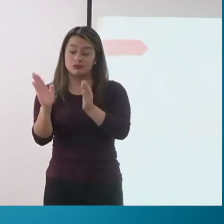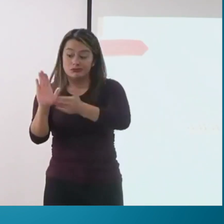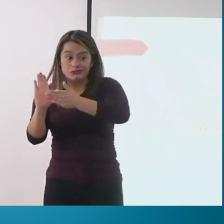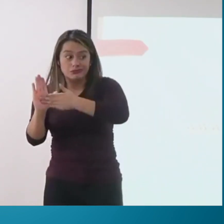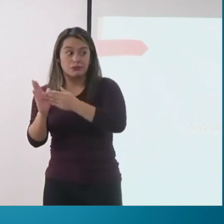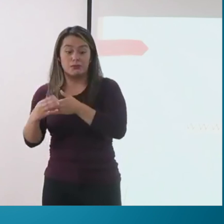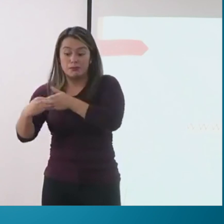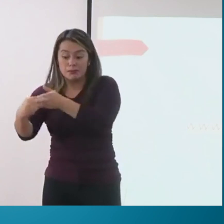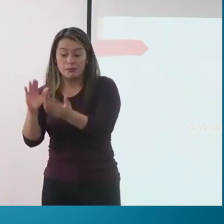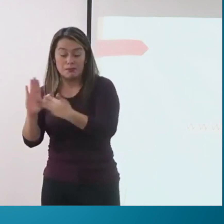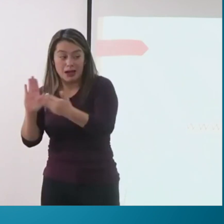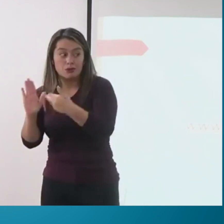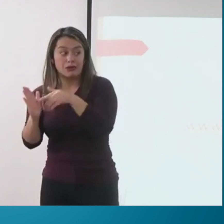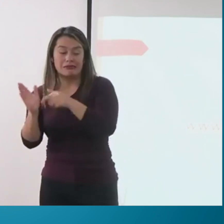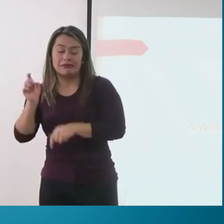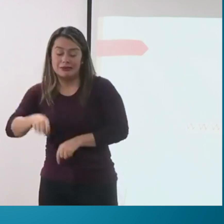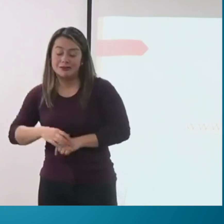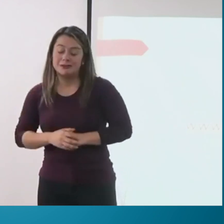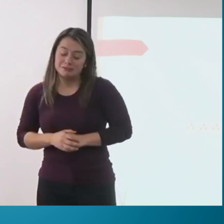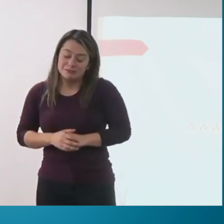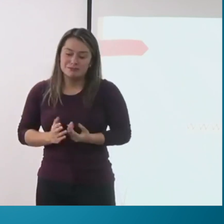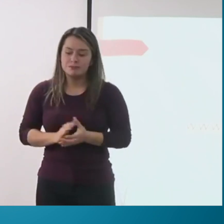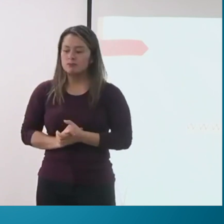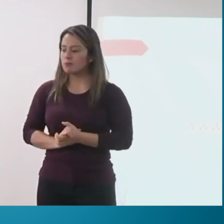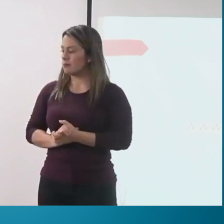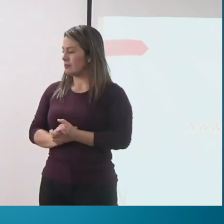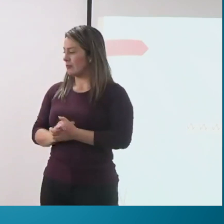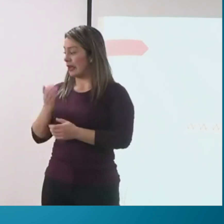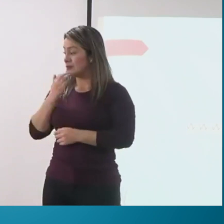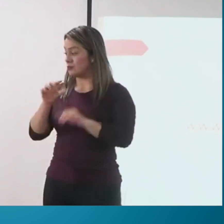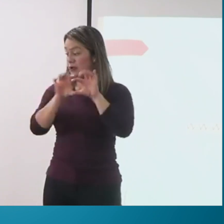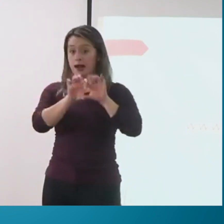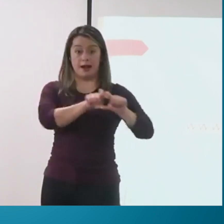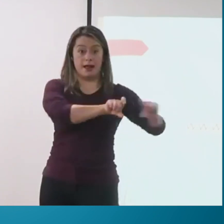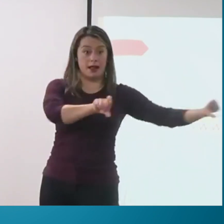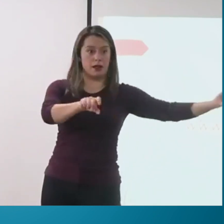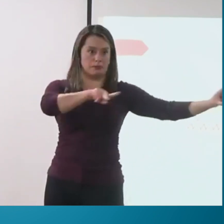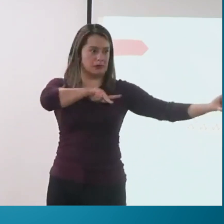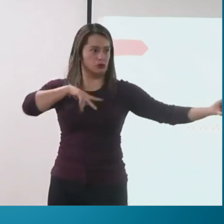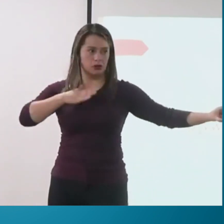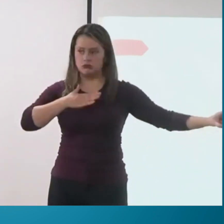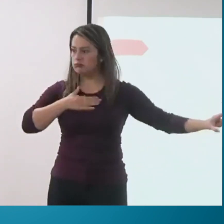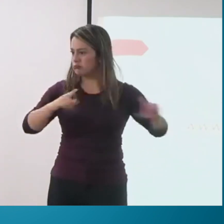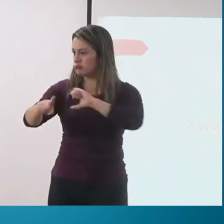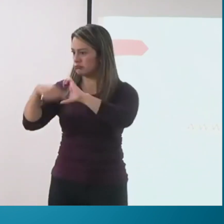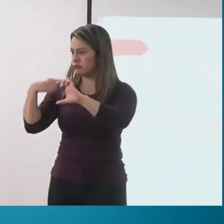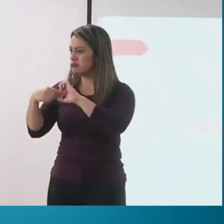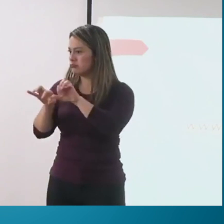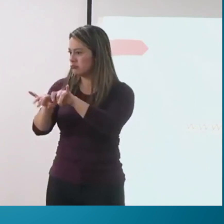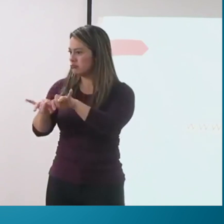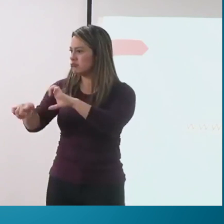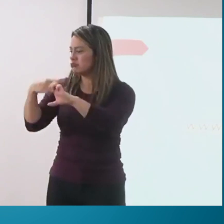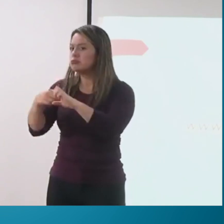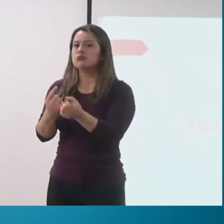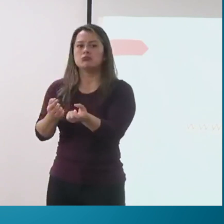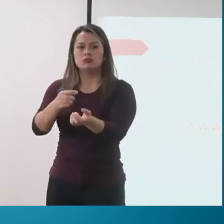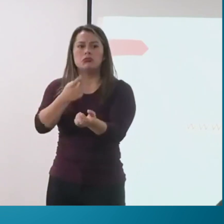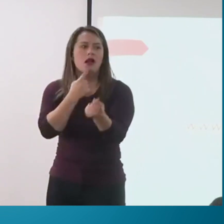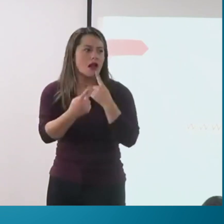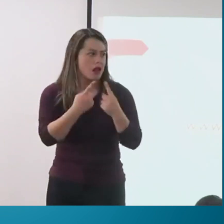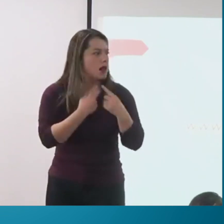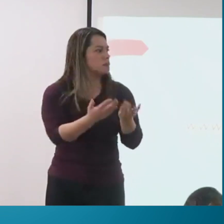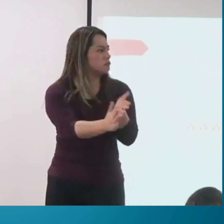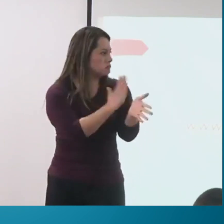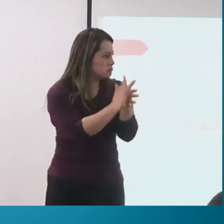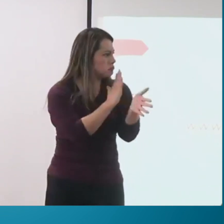ya. Esta es mi dirección personal, mi página web. Ahí pueden escribir, decir, opinar y van a